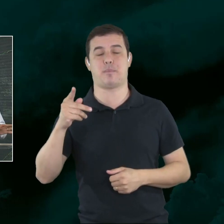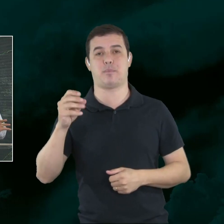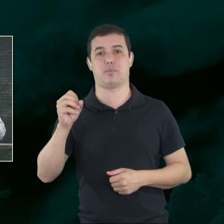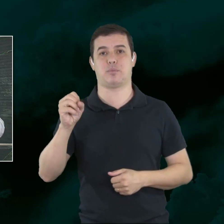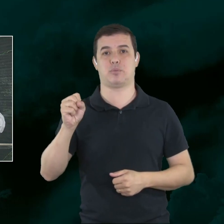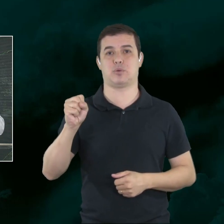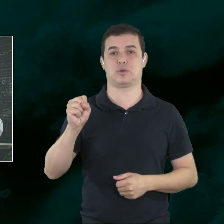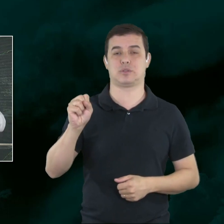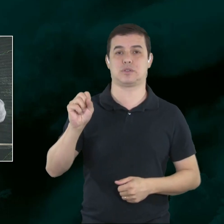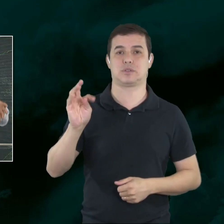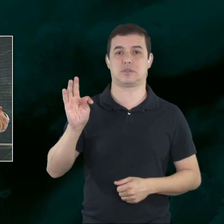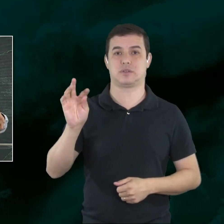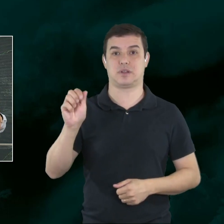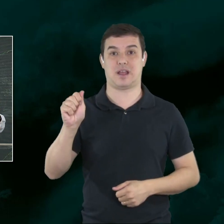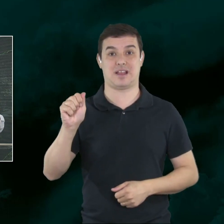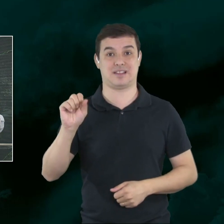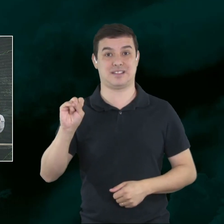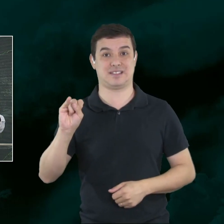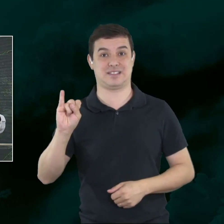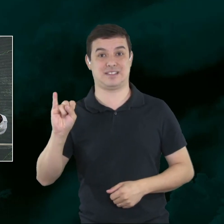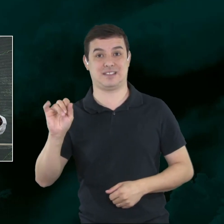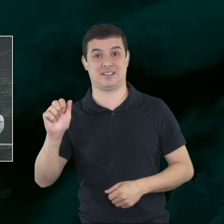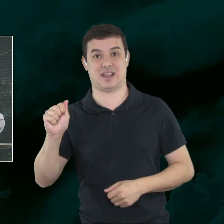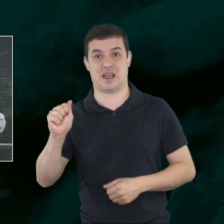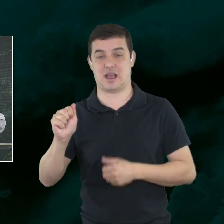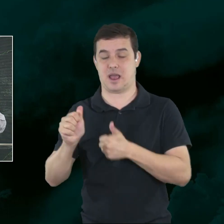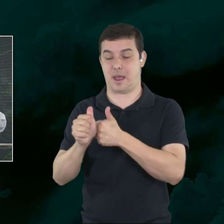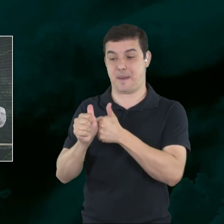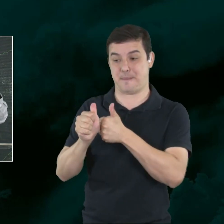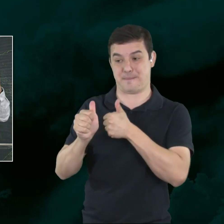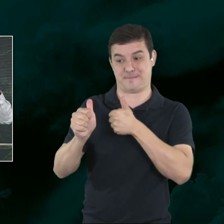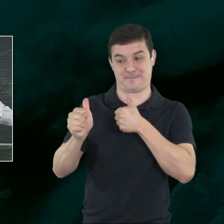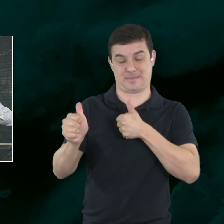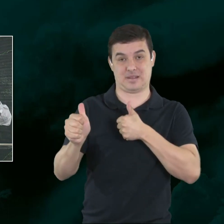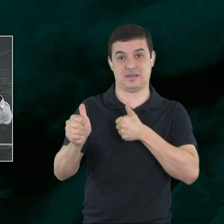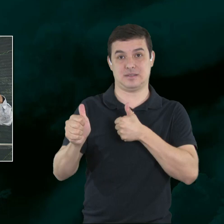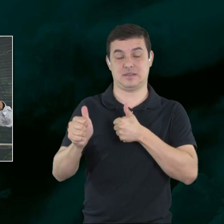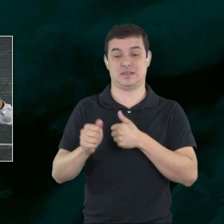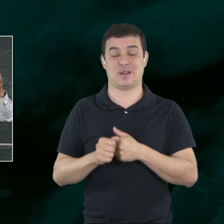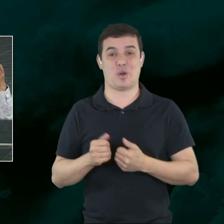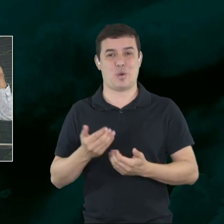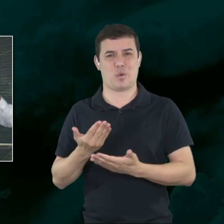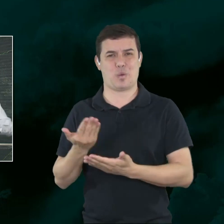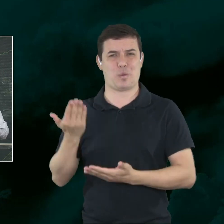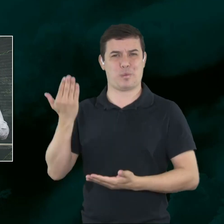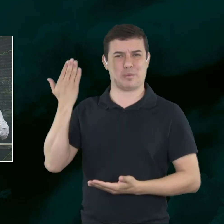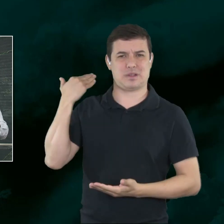não é isso? Que começou com a lei mosaica, e os conceitos ainda